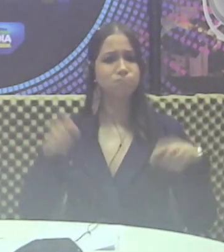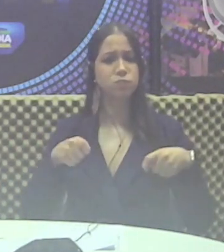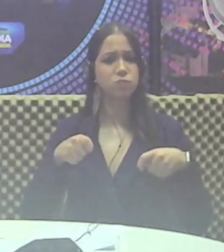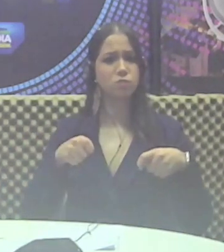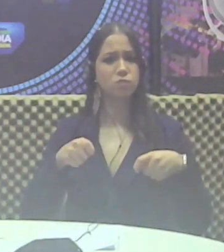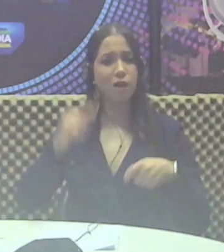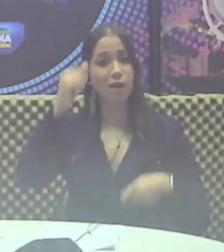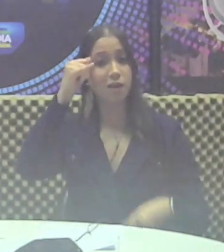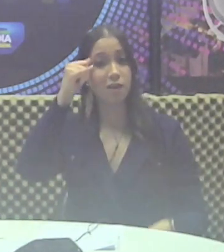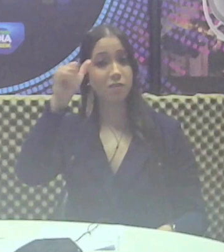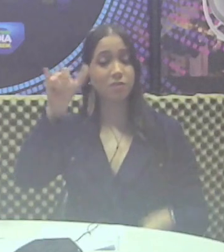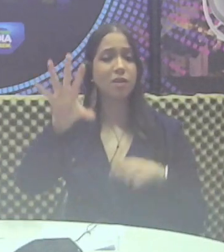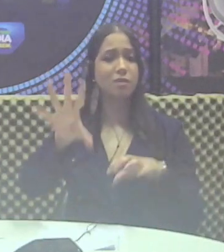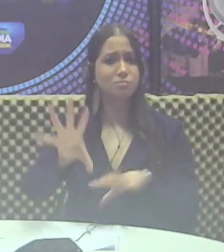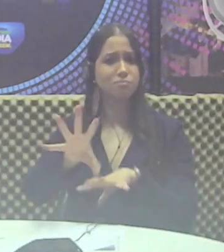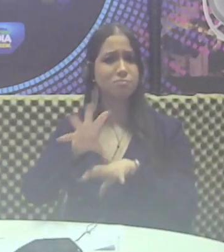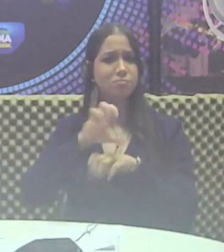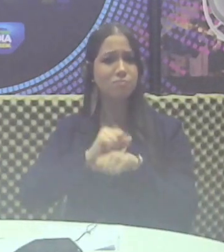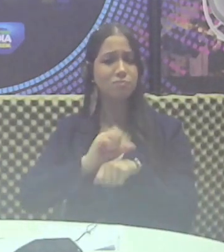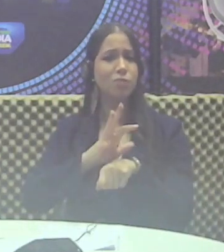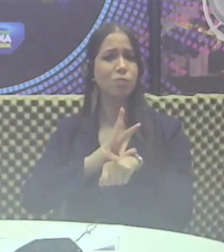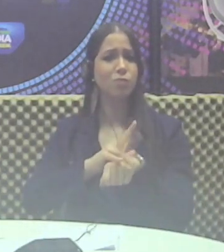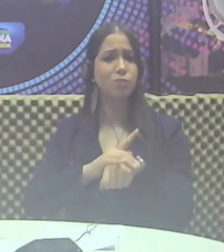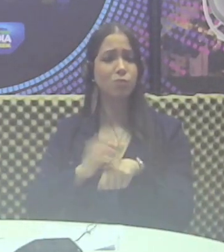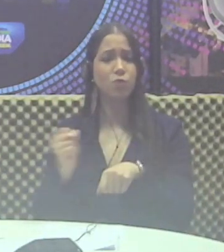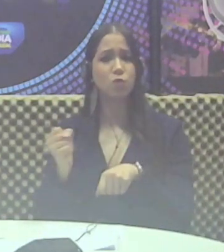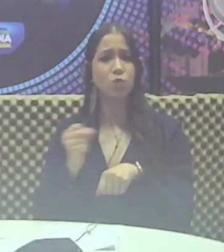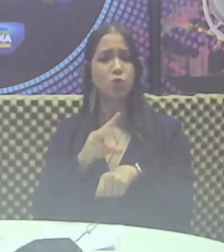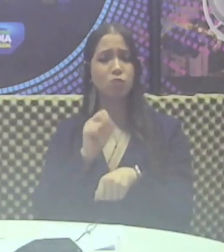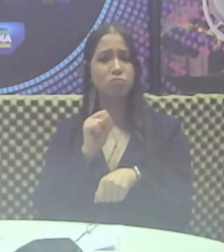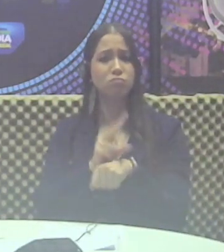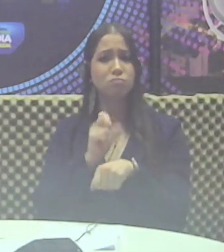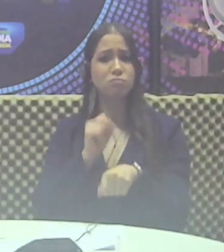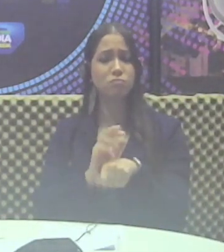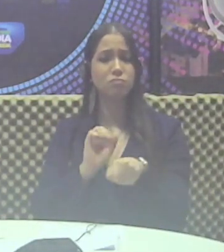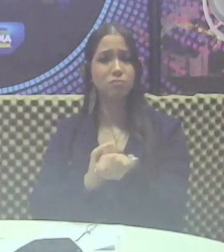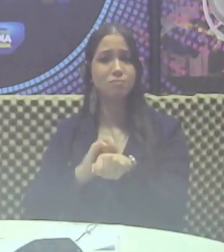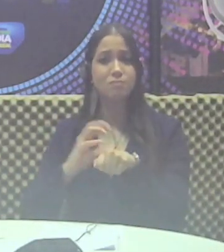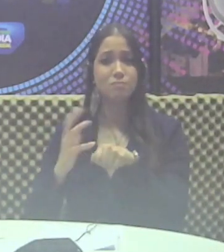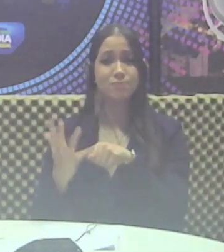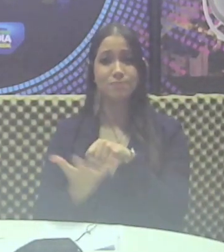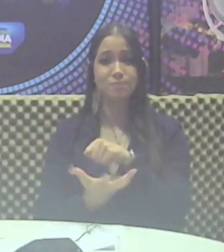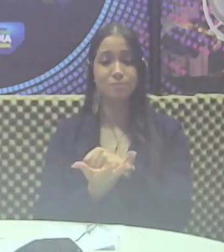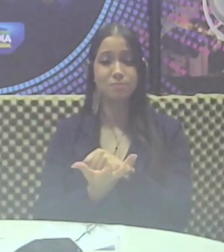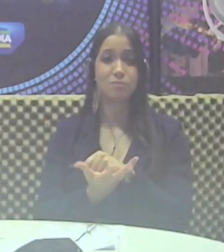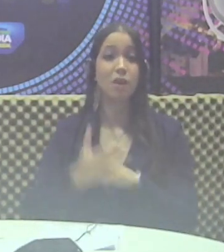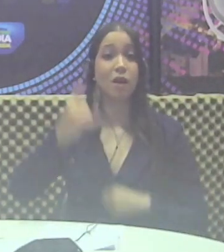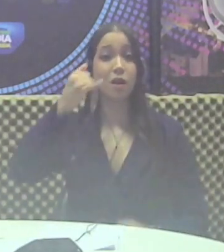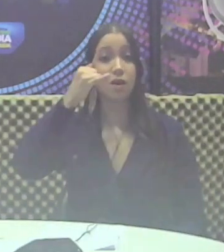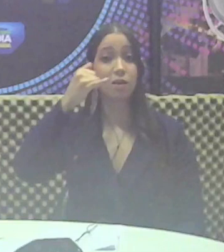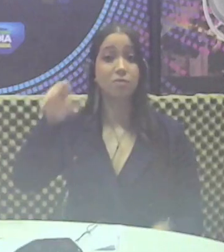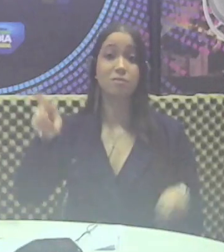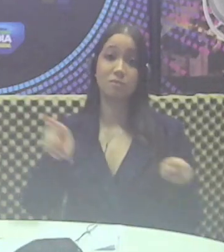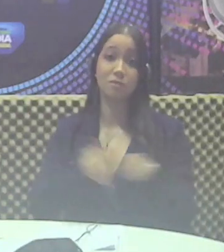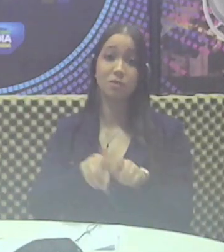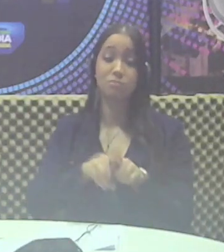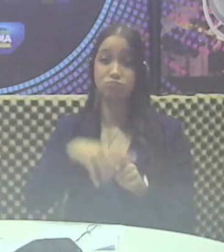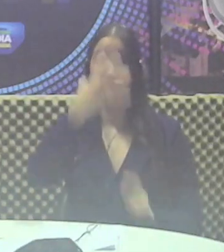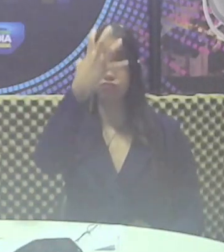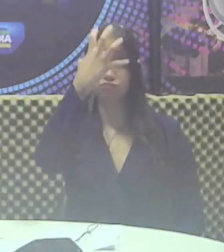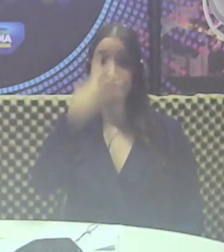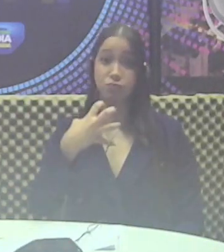impedir a contaminação e o surgimento de novas variantes do coronavírus, além de evitar casos graves